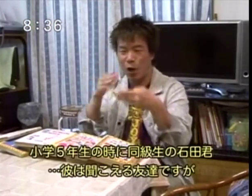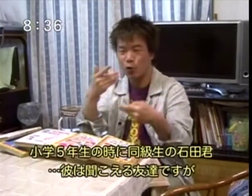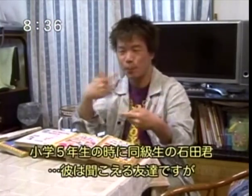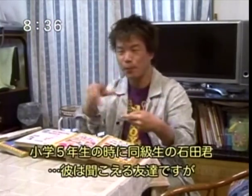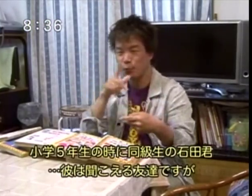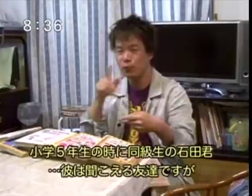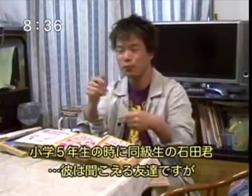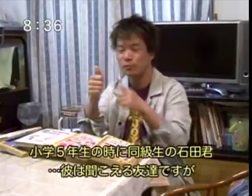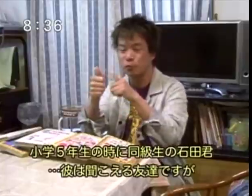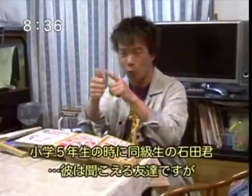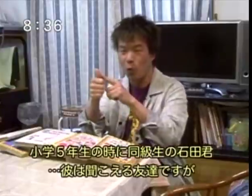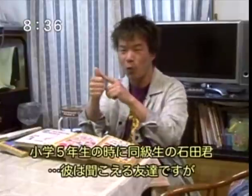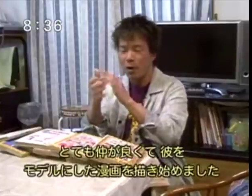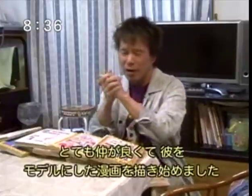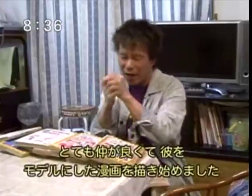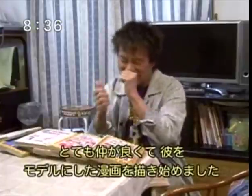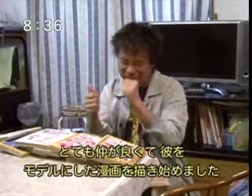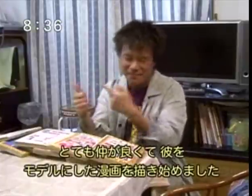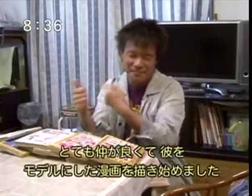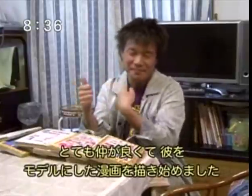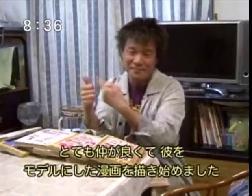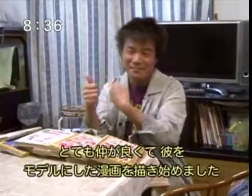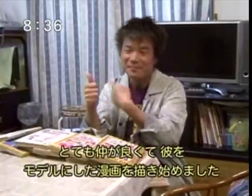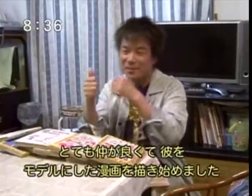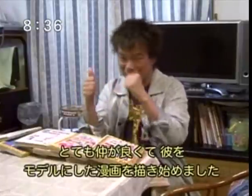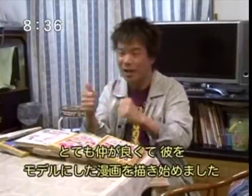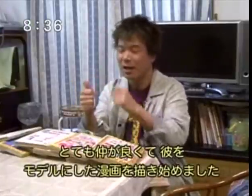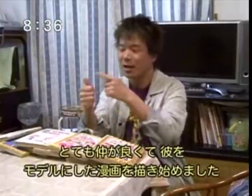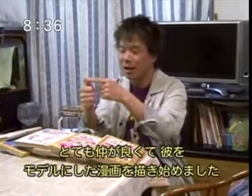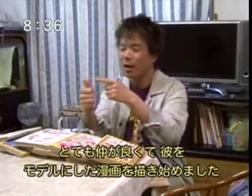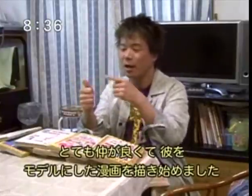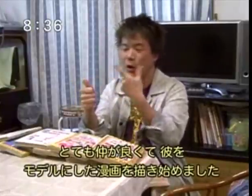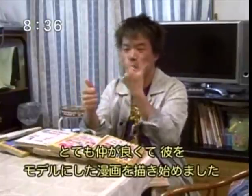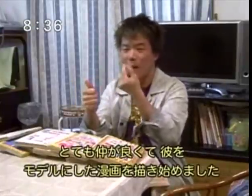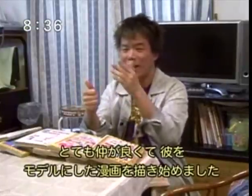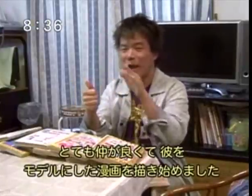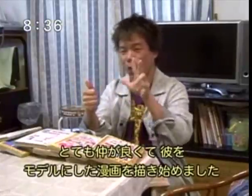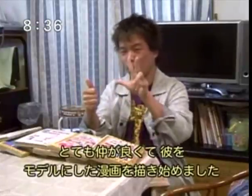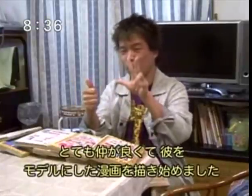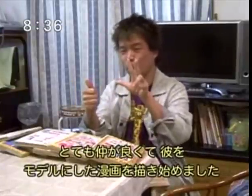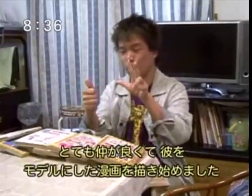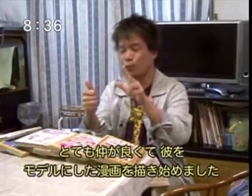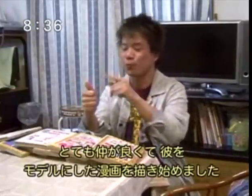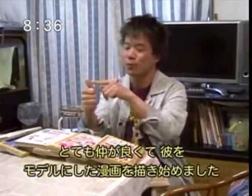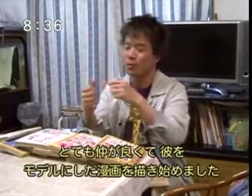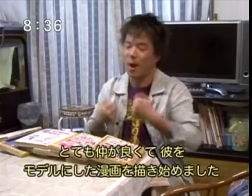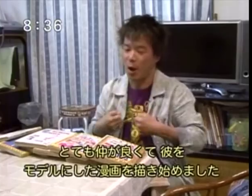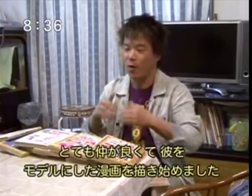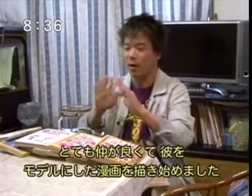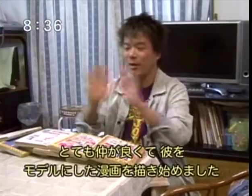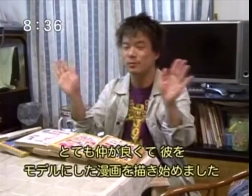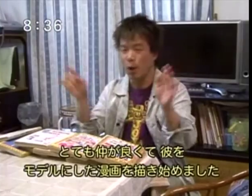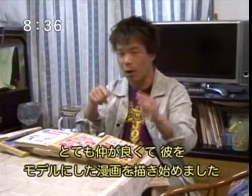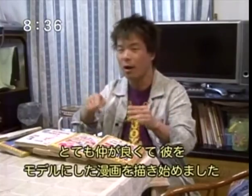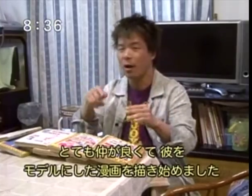は聞こえる友達ですが、とても仲が良くて、彼をモデルにした漫画を描き始めました。